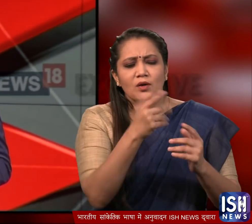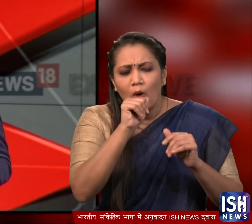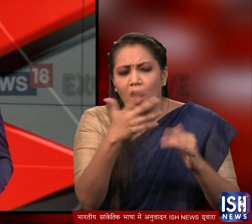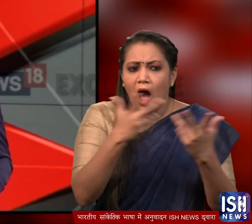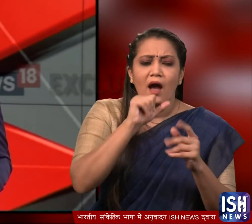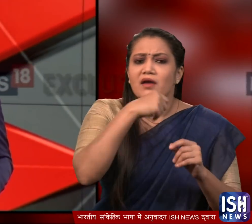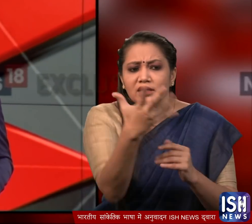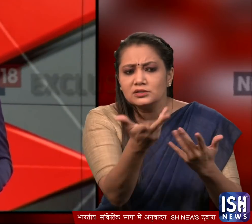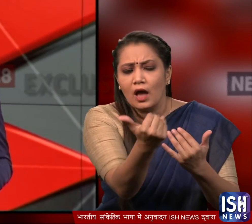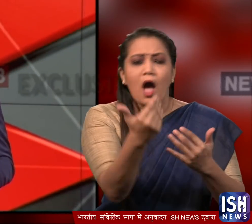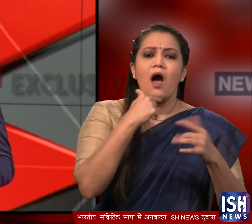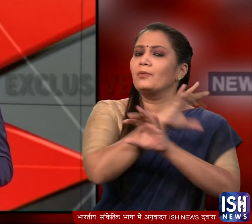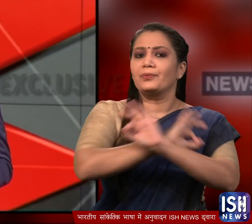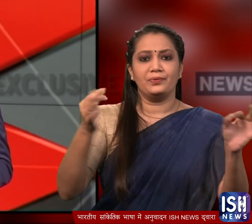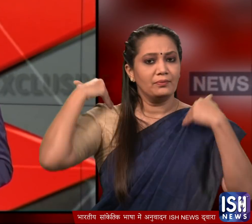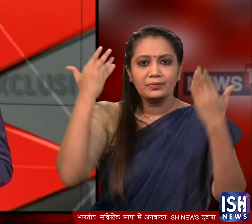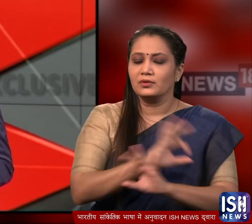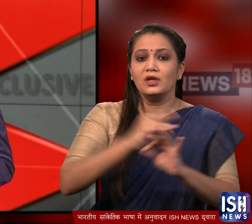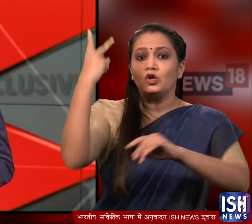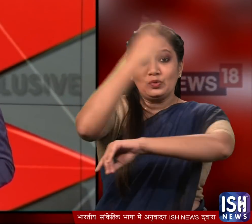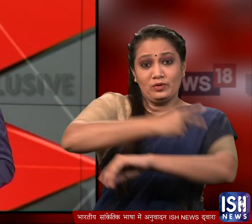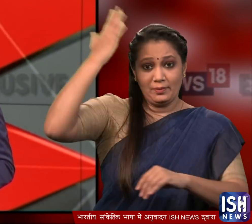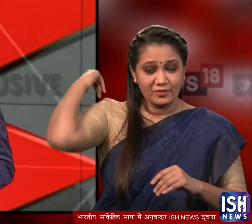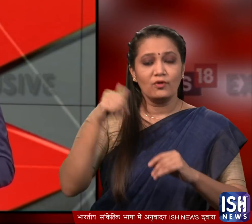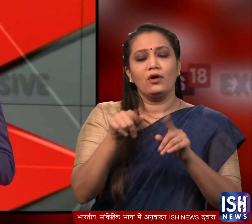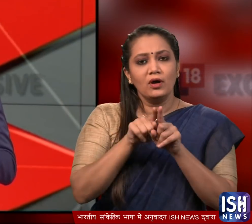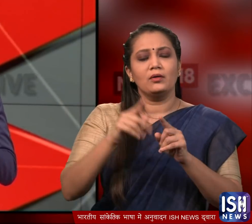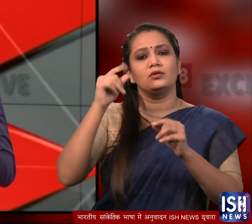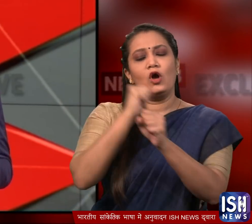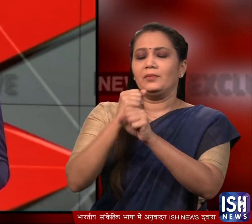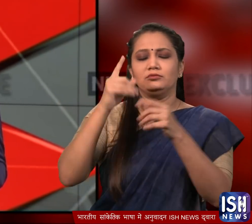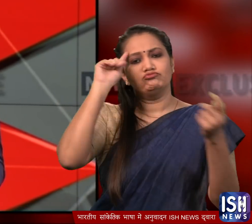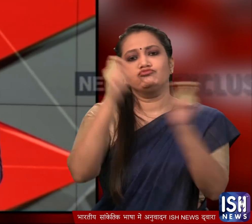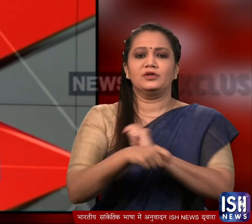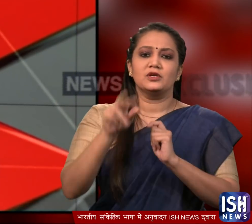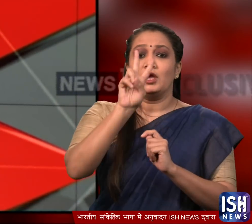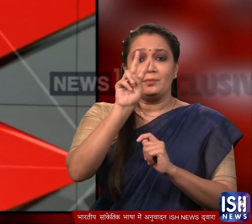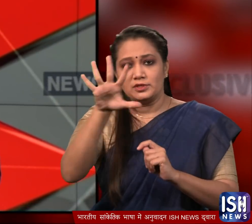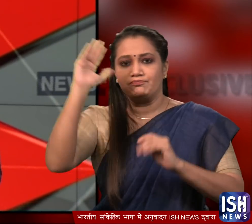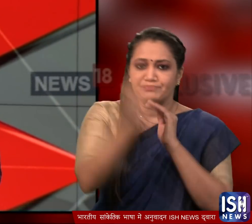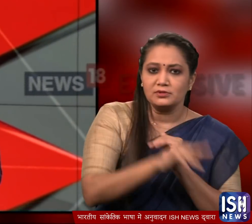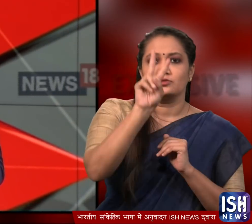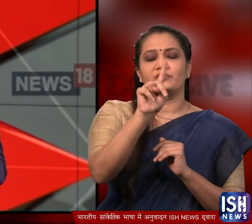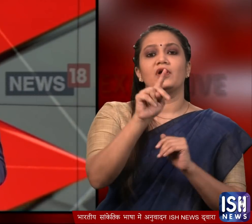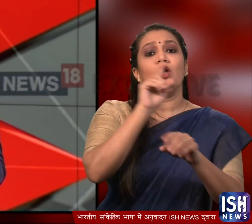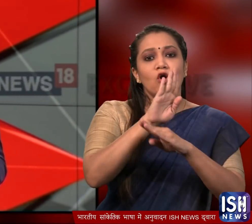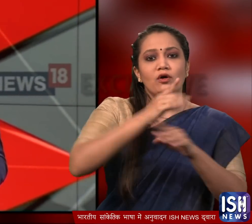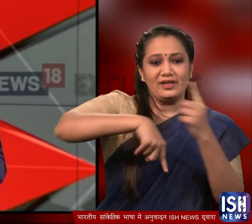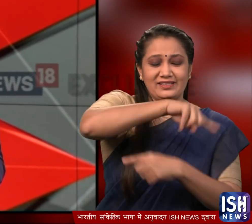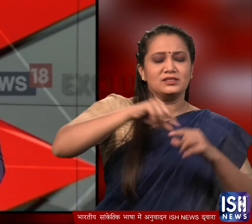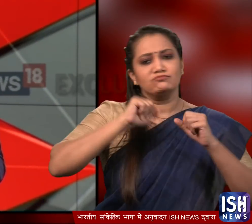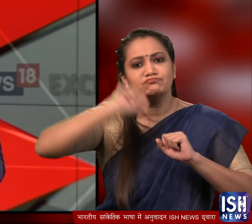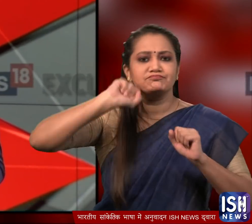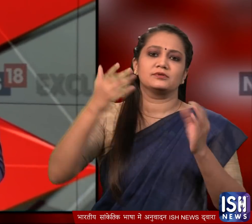की जहमत कोई नहीं उठाता। इसलिए 2 दिन पहले दिल्ली सरकार ने शराब पीने की उम्र 25 साल से घटाकर 21 साल कर दी, जिस पर कांग्रेस